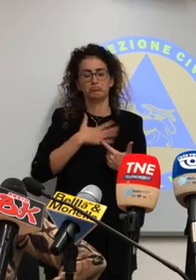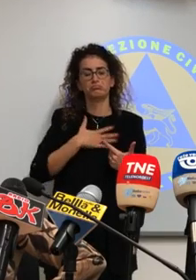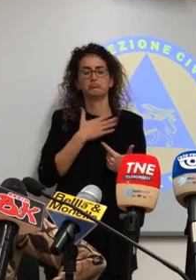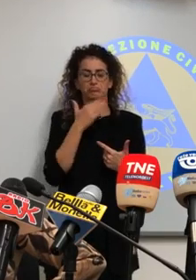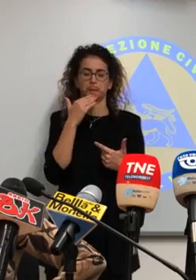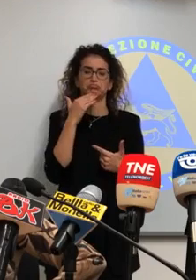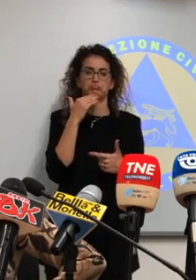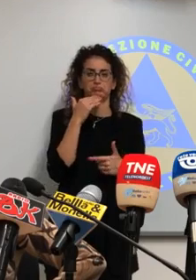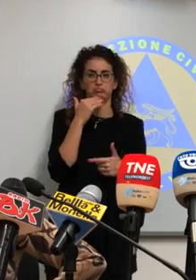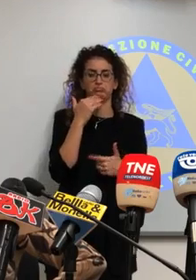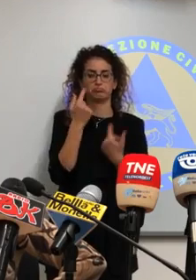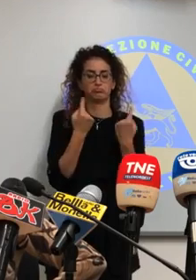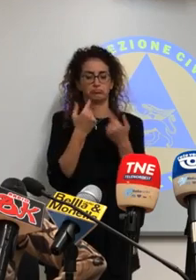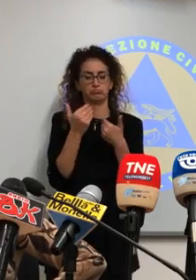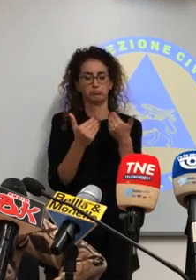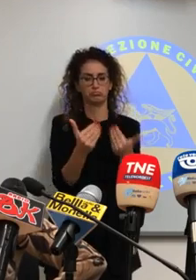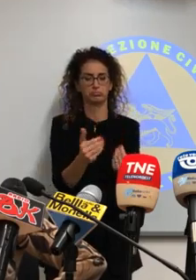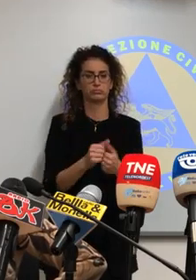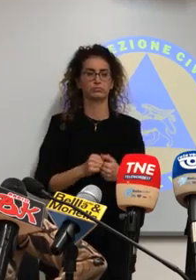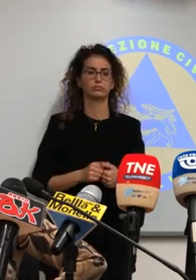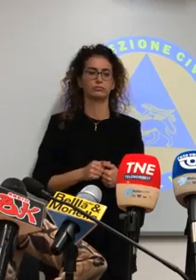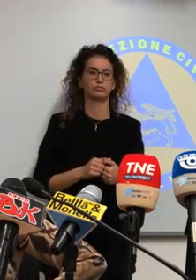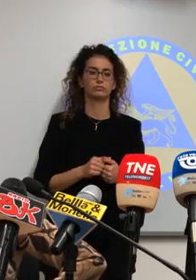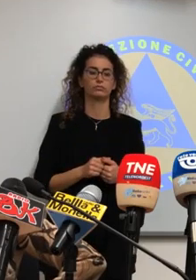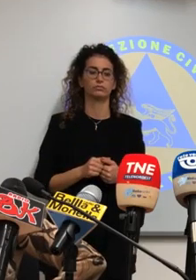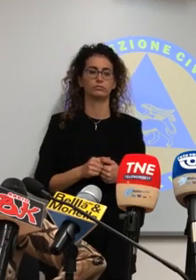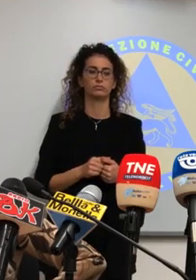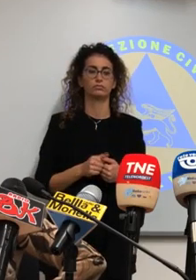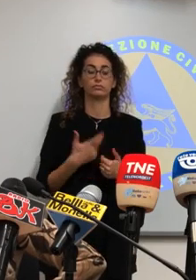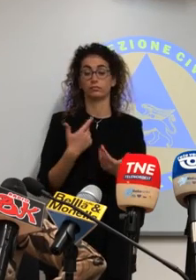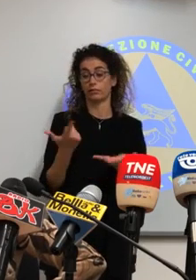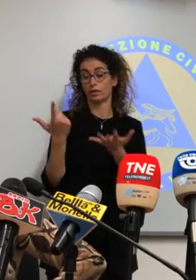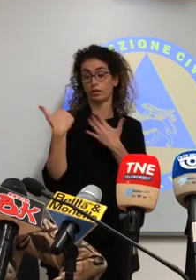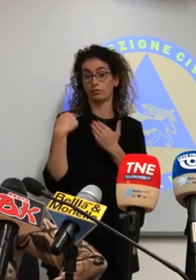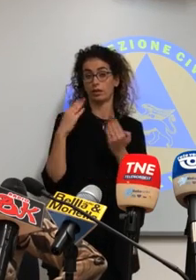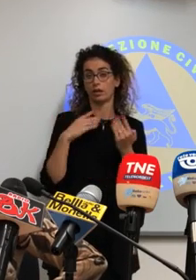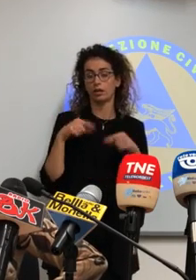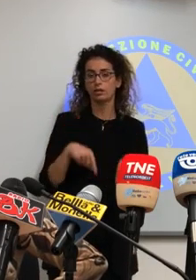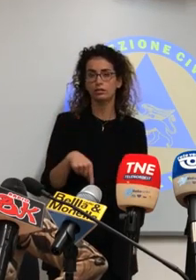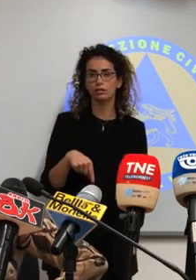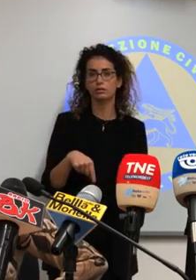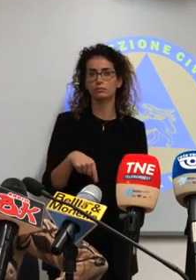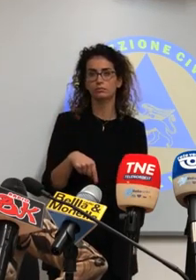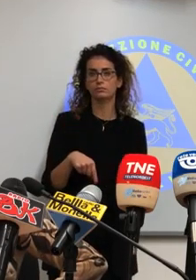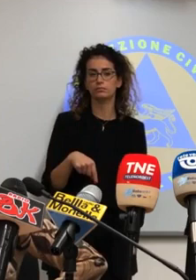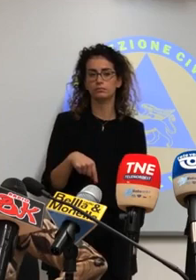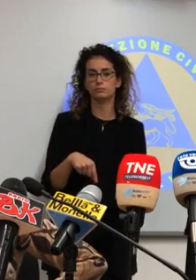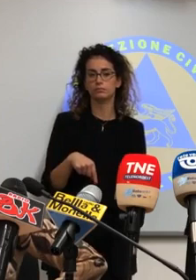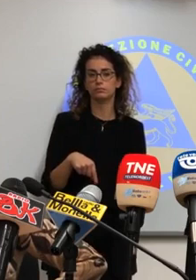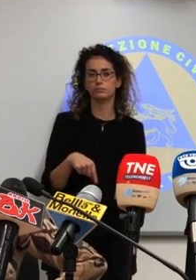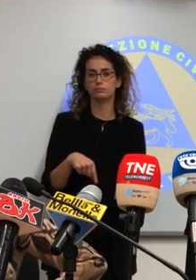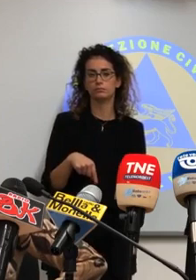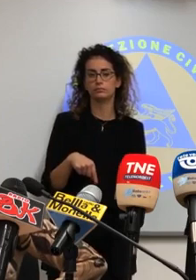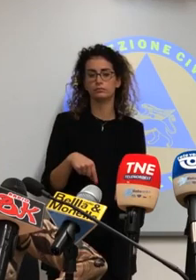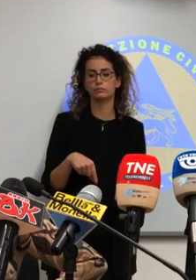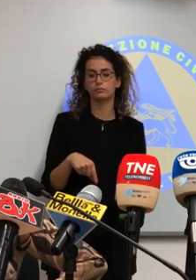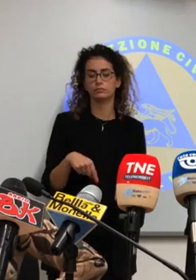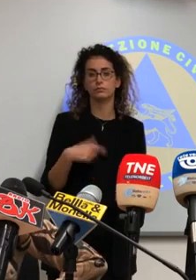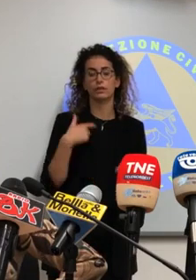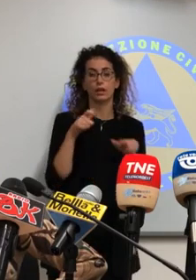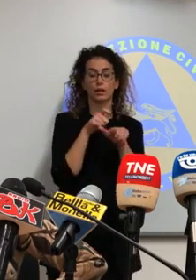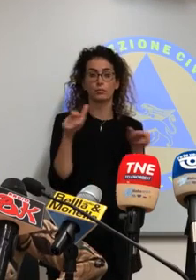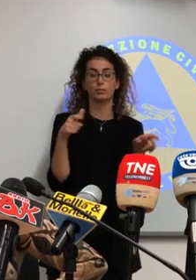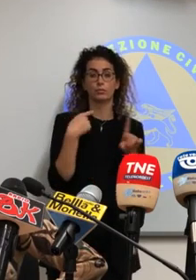soddisfatti di come stanno procedendo le cose. Abbiamo, rispetto alla scorsa settimana, nell'ambito di tutti i